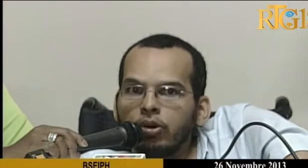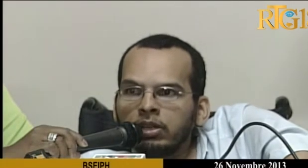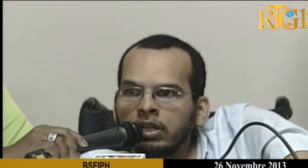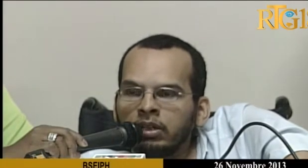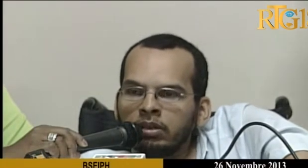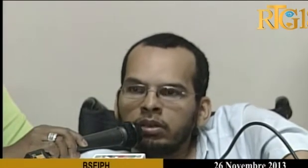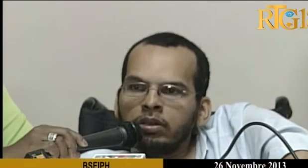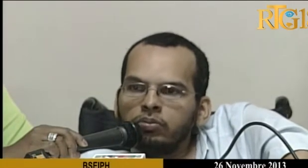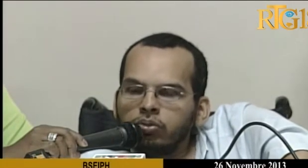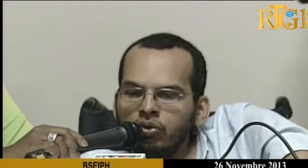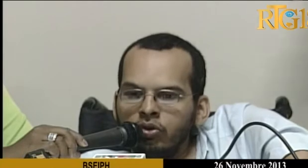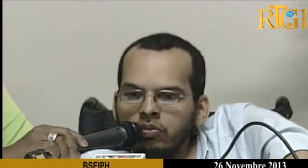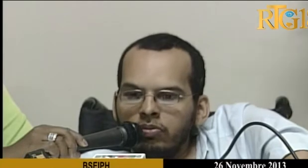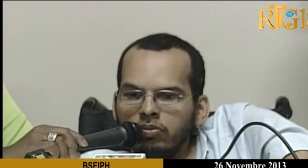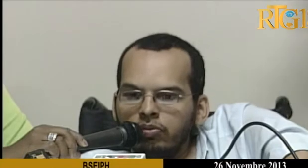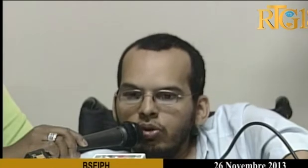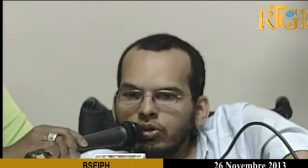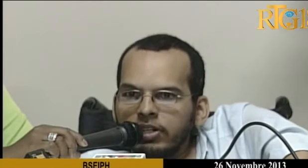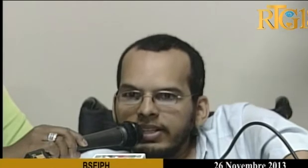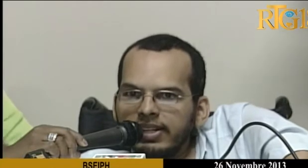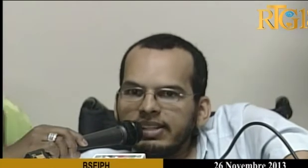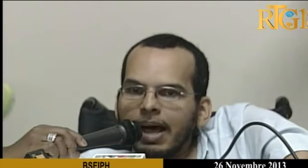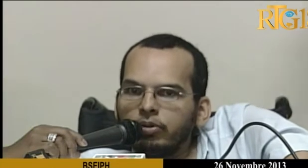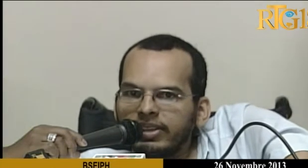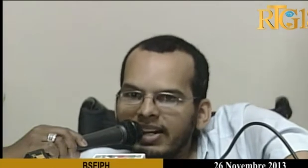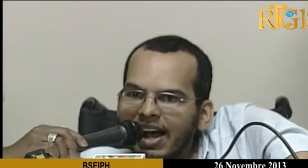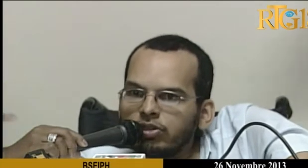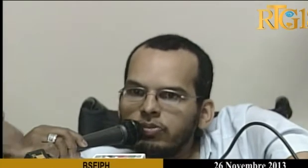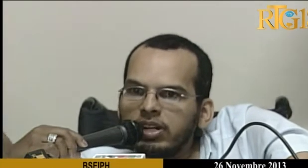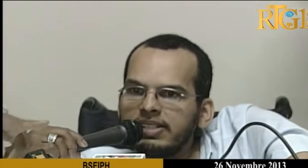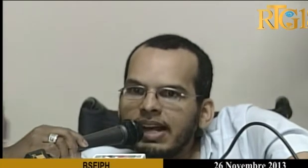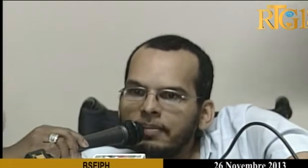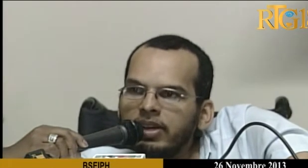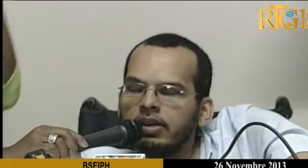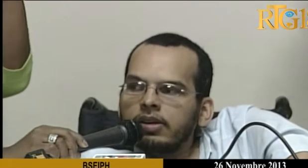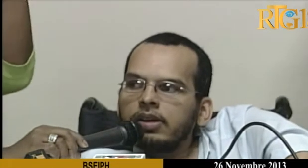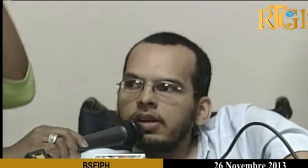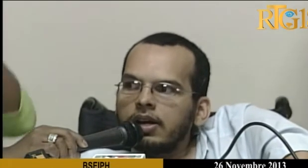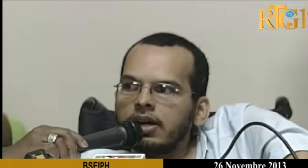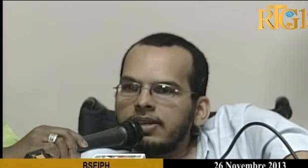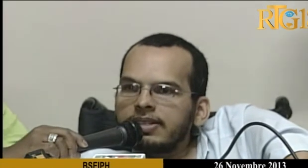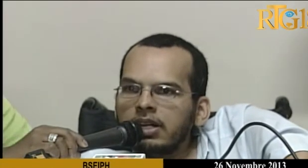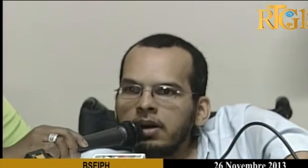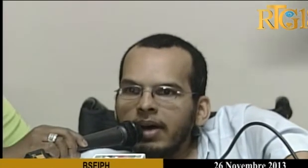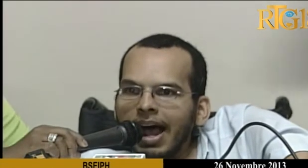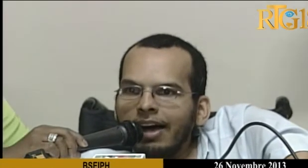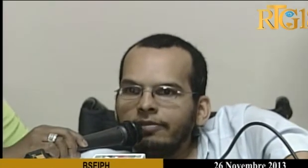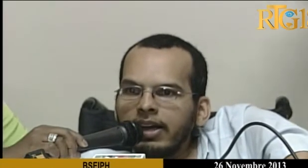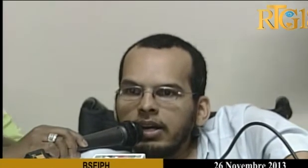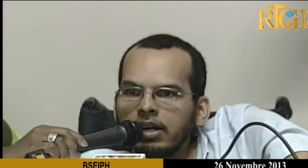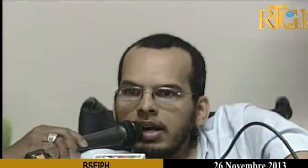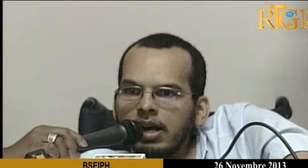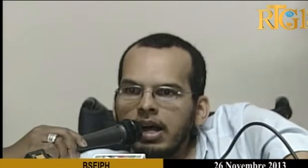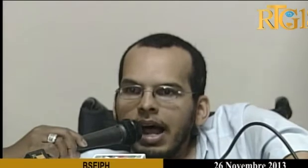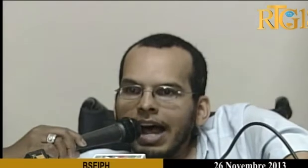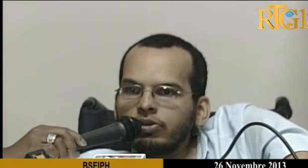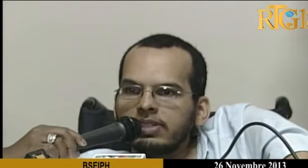date importante pour le bureau secrétaire d'État pour l'intégration des handicapés, ensemble